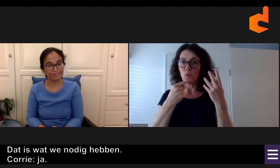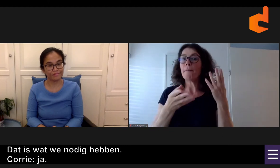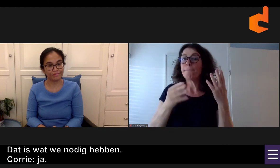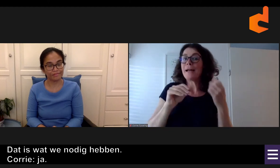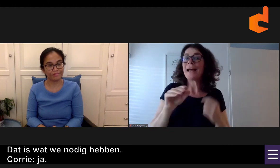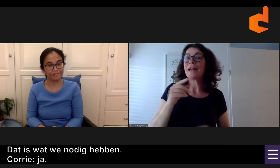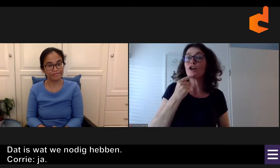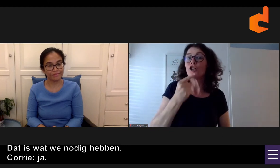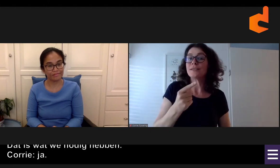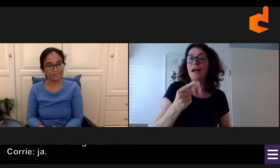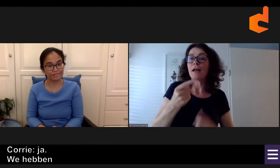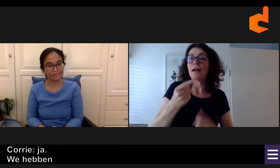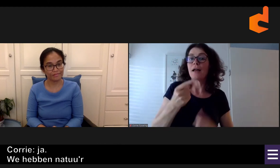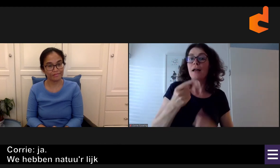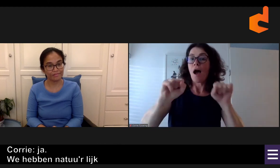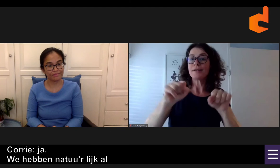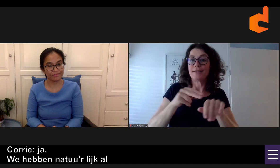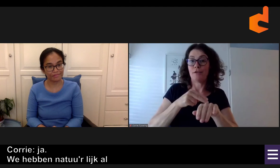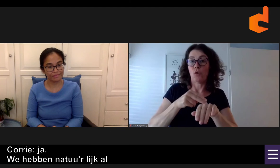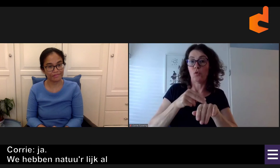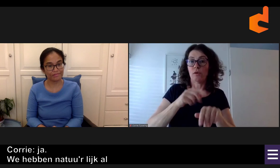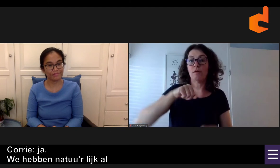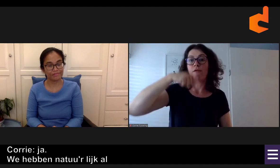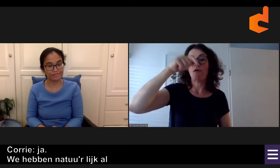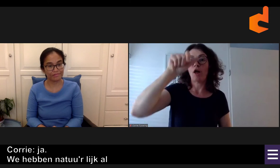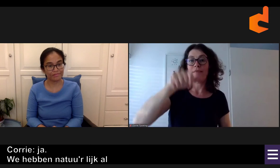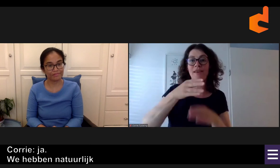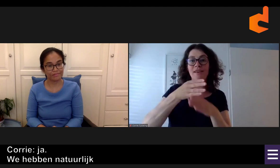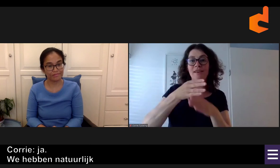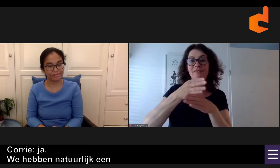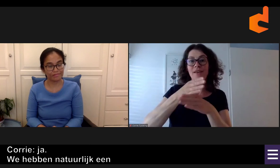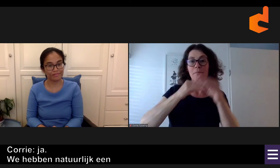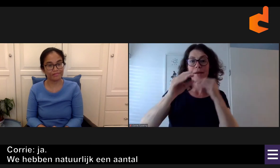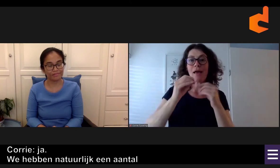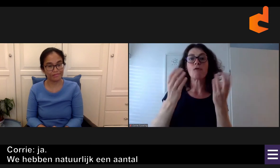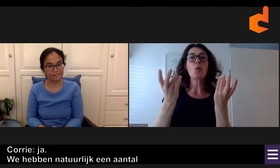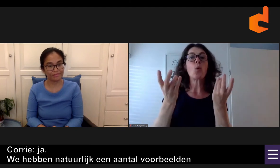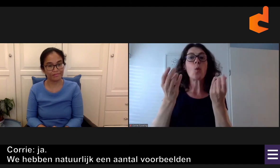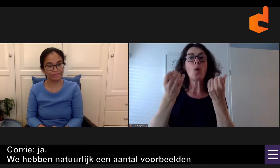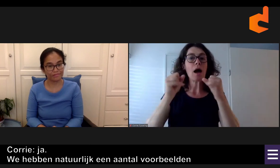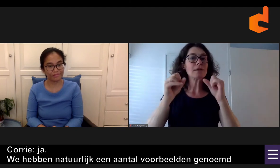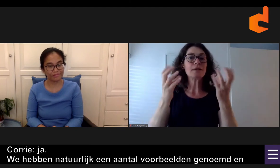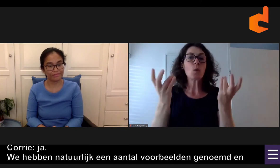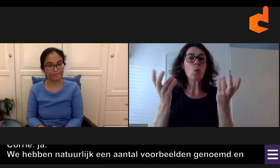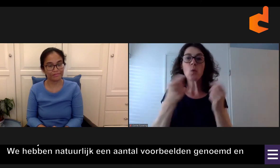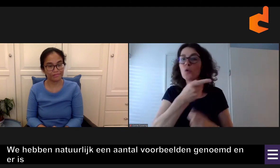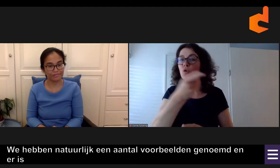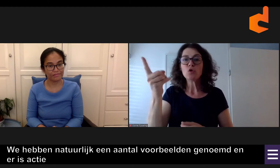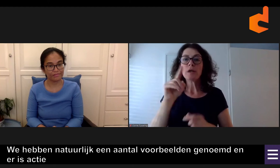We hebben natuurlijk al een aantal voorbeelden genoemd. En daarvan hebben we dus ook gezegd, er is actie nodig. Volgende week gaan we het daar verder over hebben. Hoe die actie